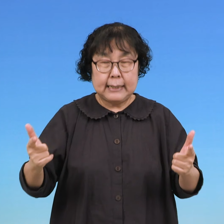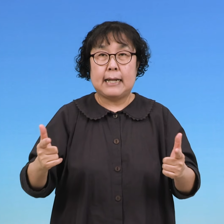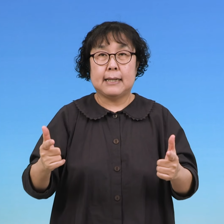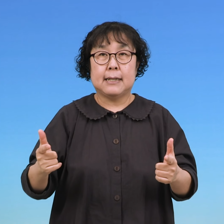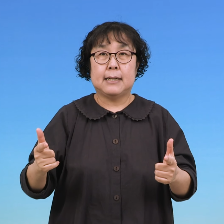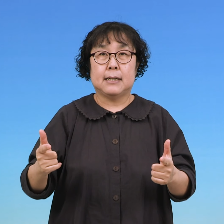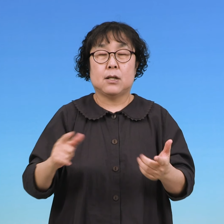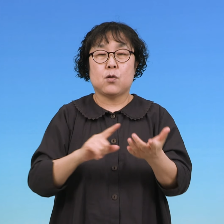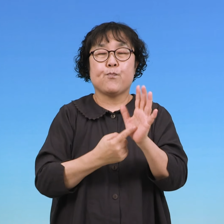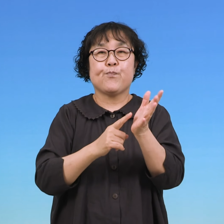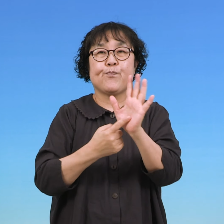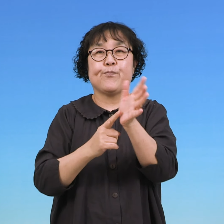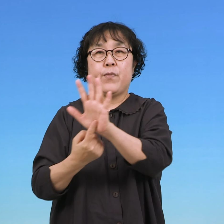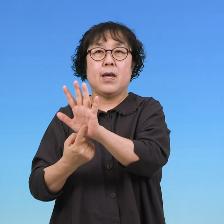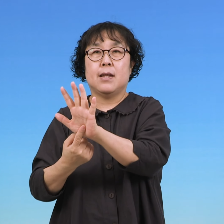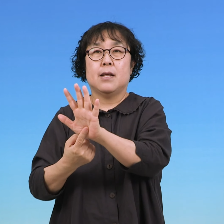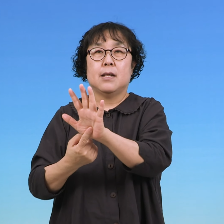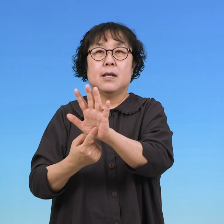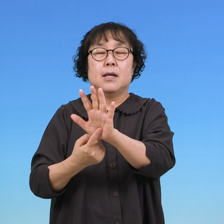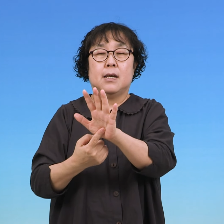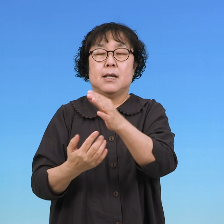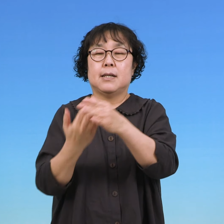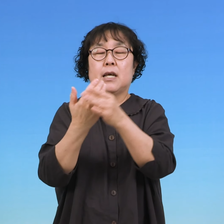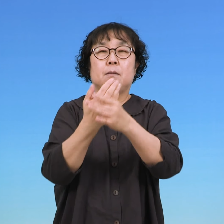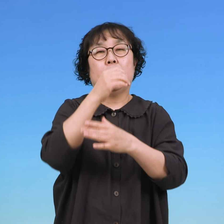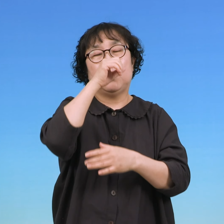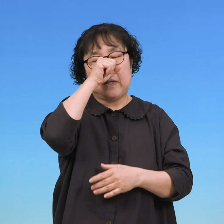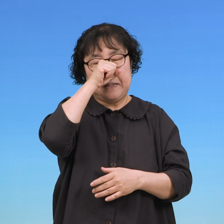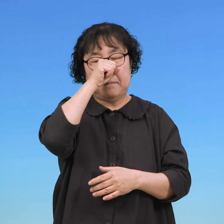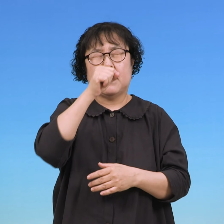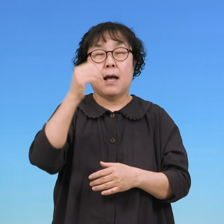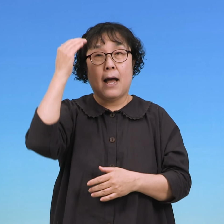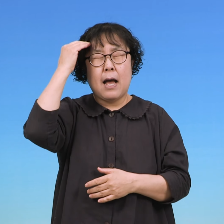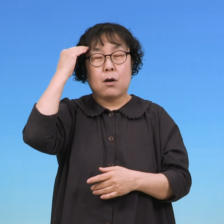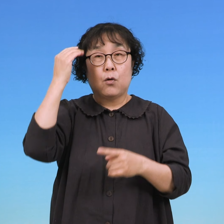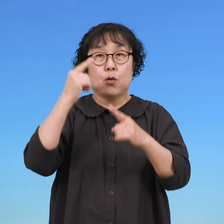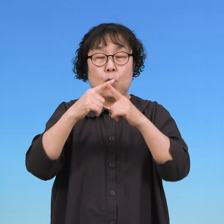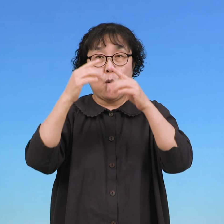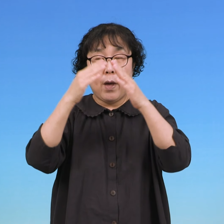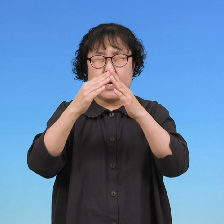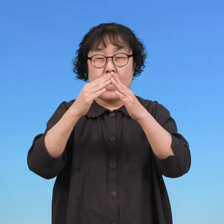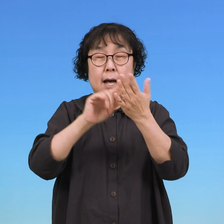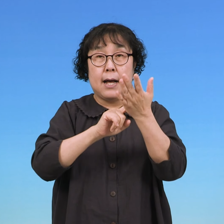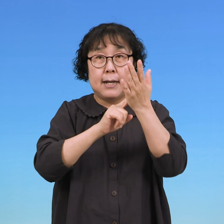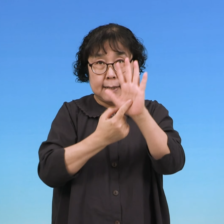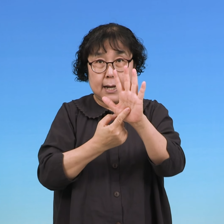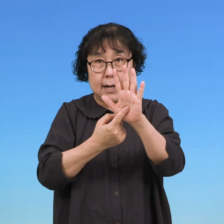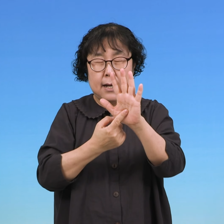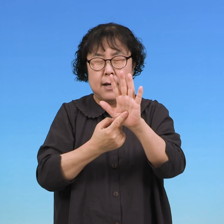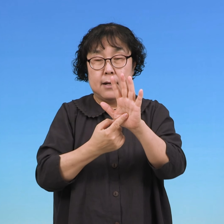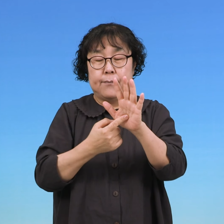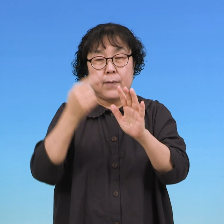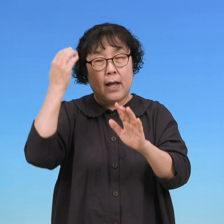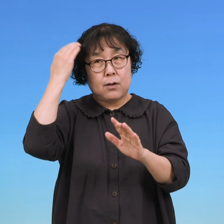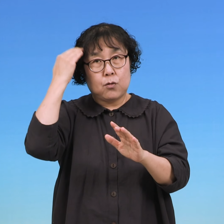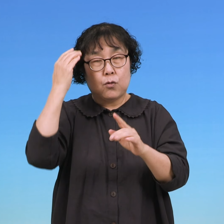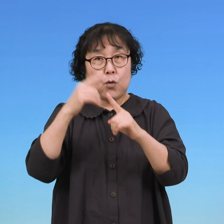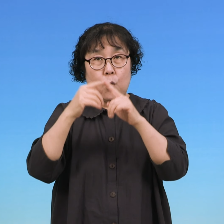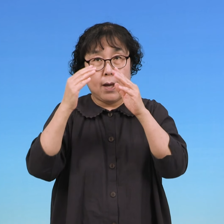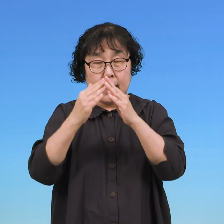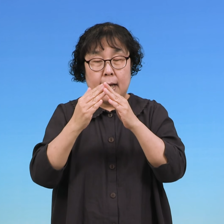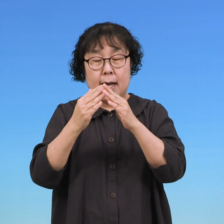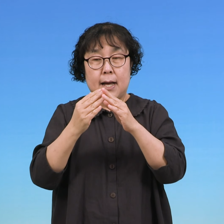캠페인이 좀 일어났으면 좋겠습니다. 한국교회가 살아나기 위해서는 이 허수, 허세,